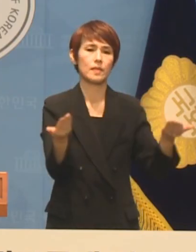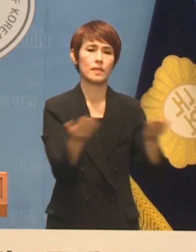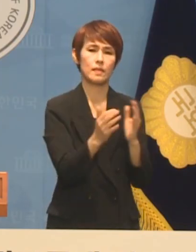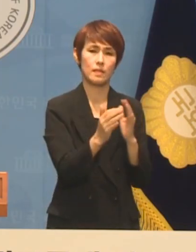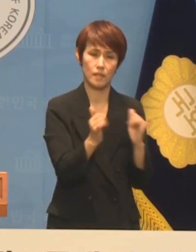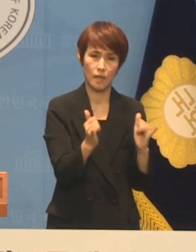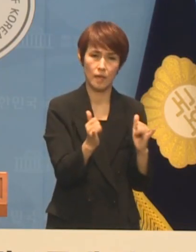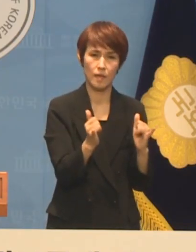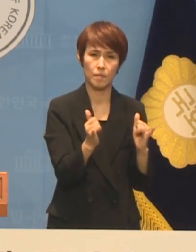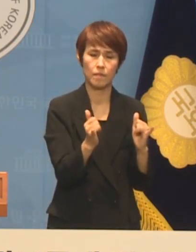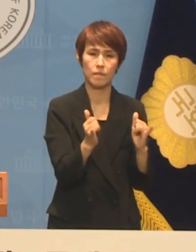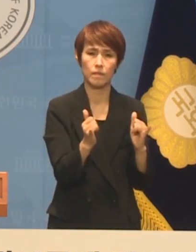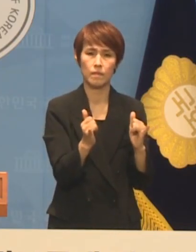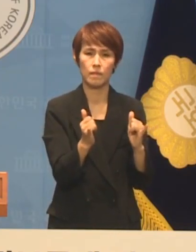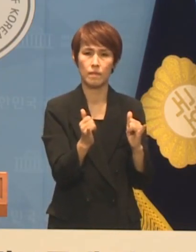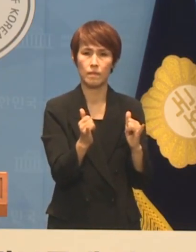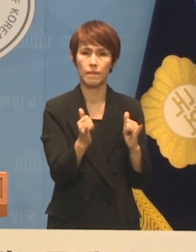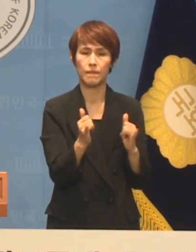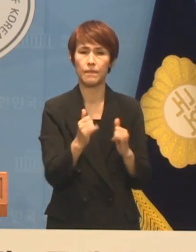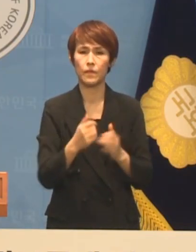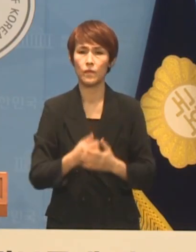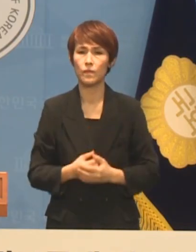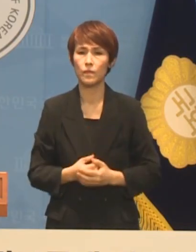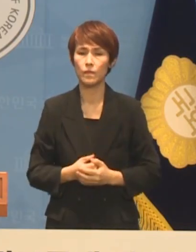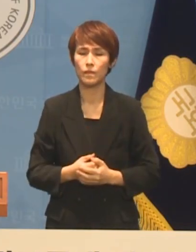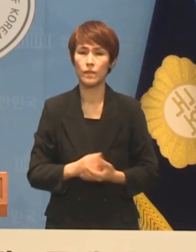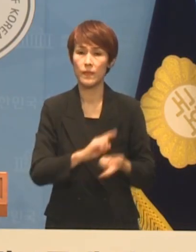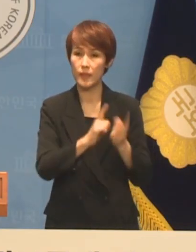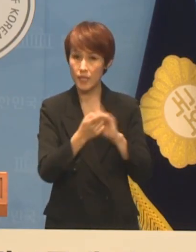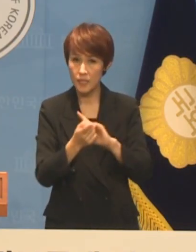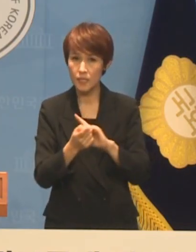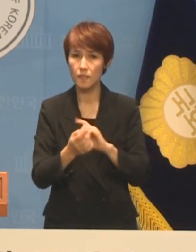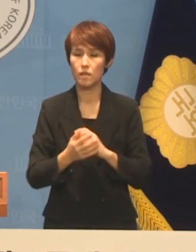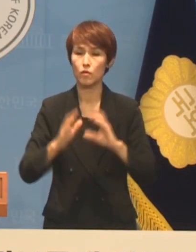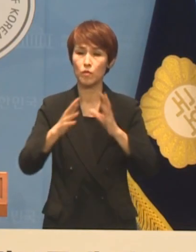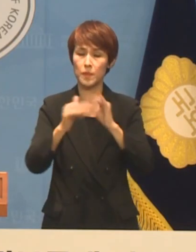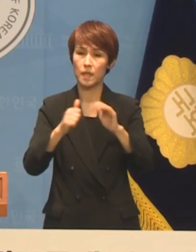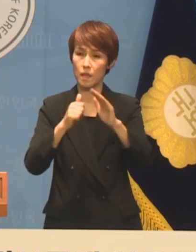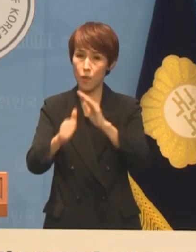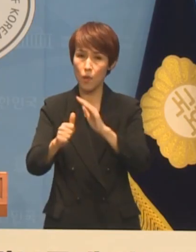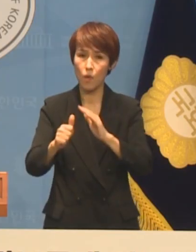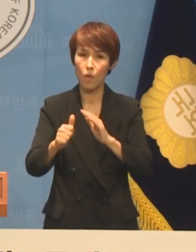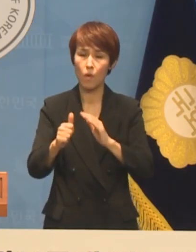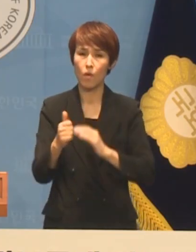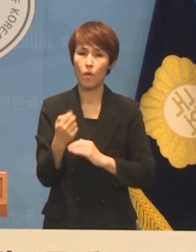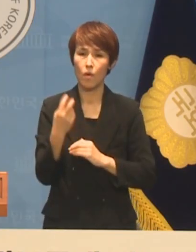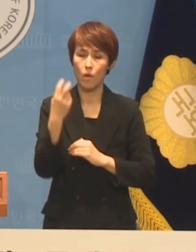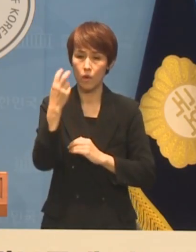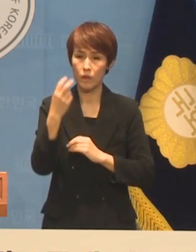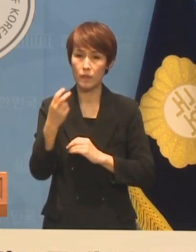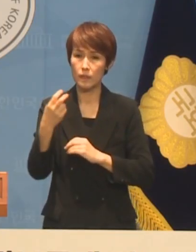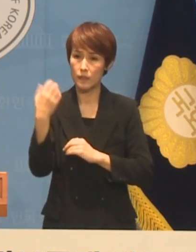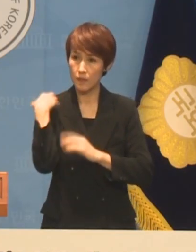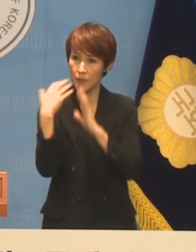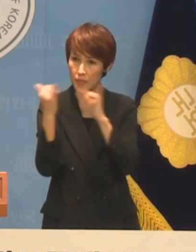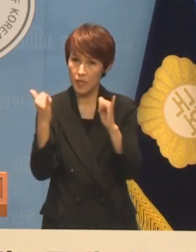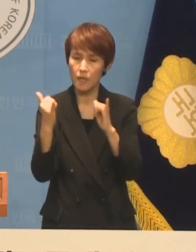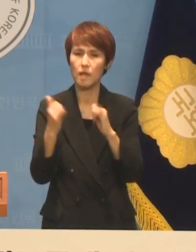대신해서 국민을 대표하는 정부 관료자들에게 해법을 찾아달라고